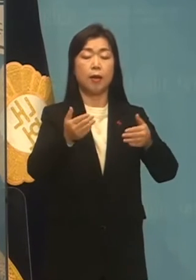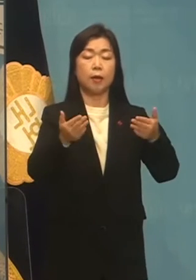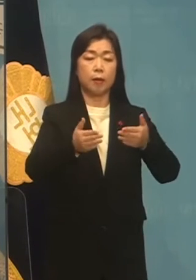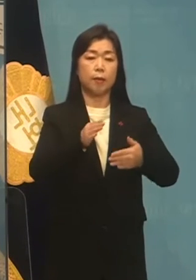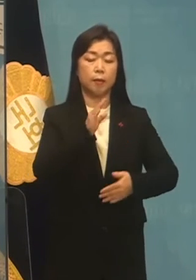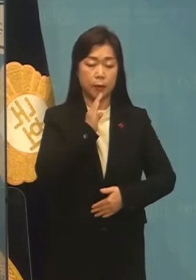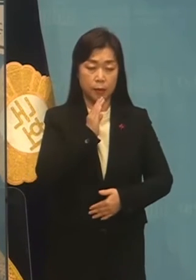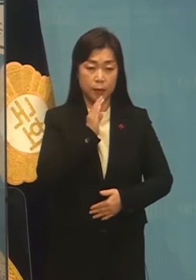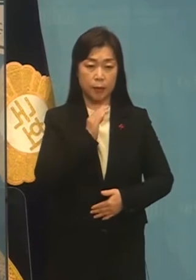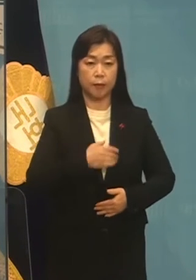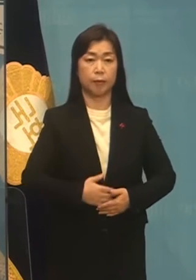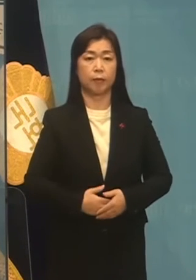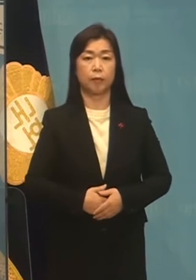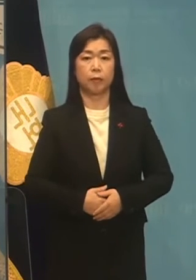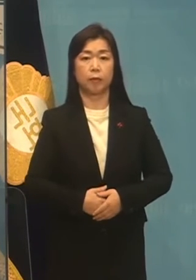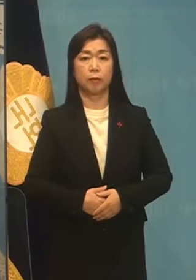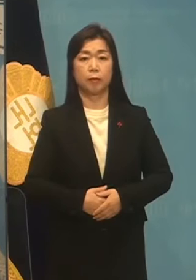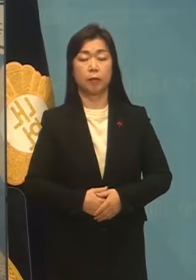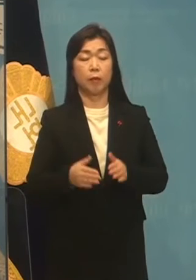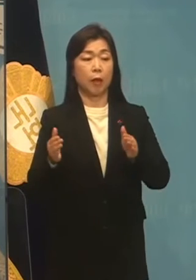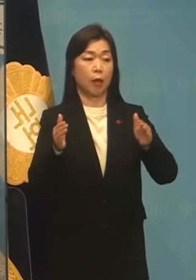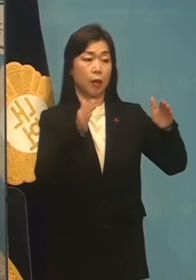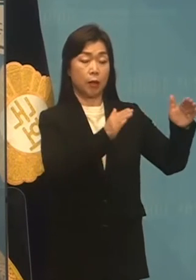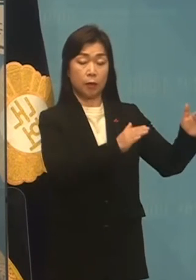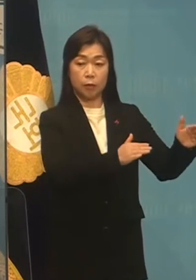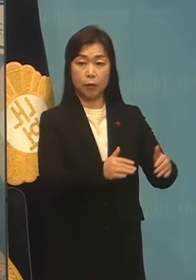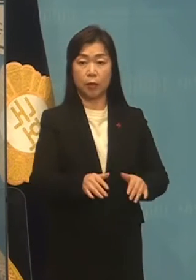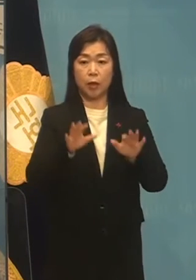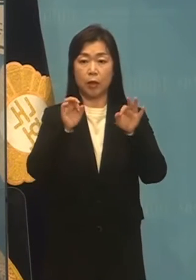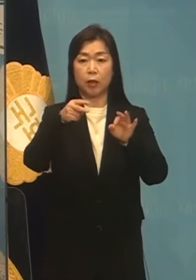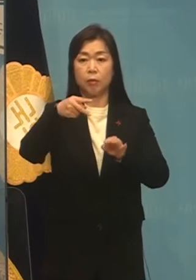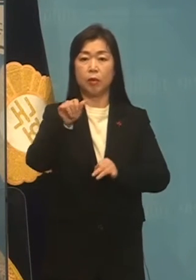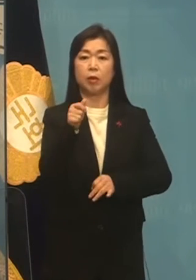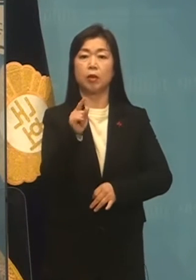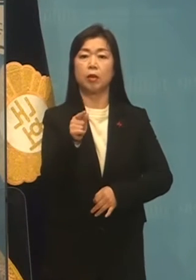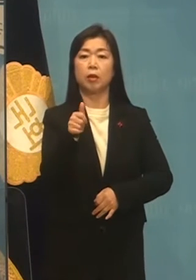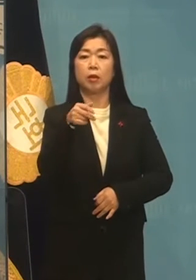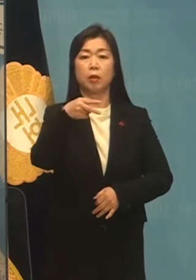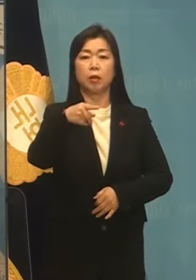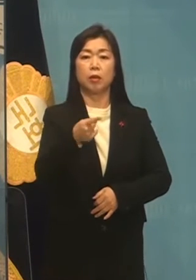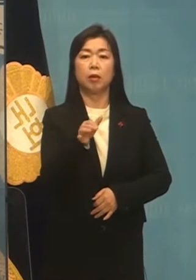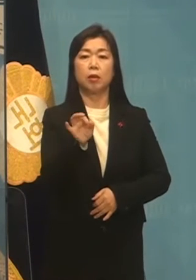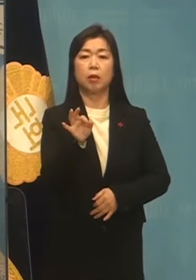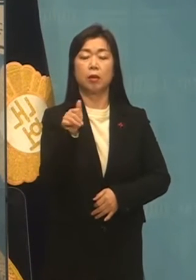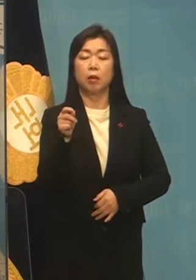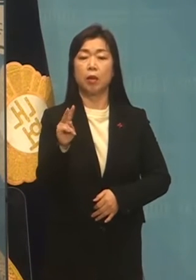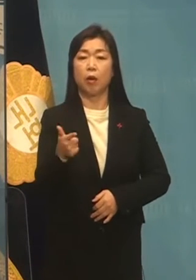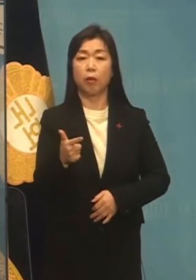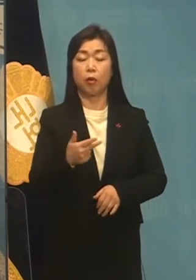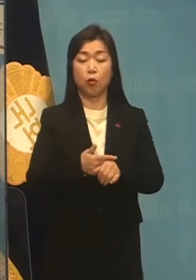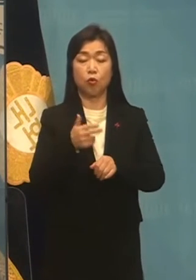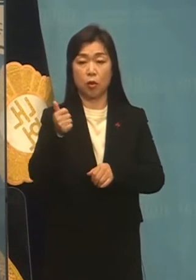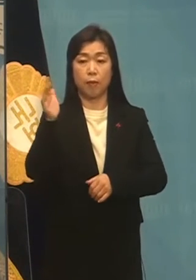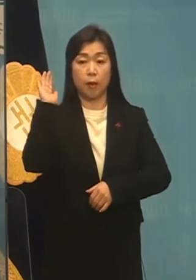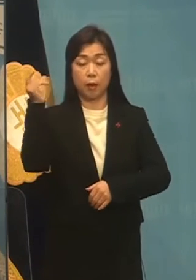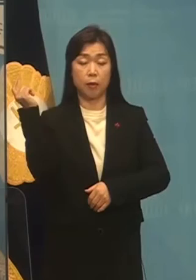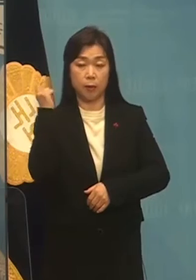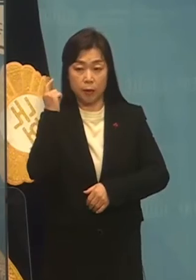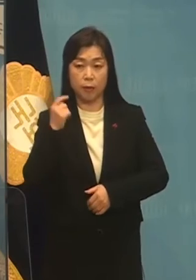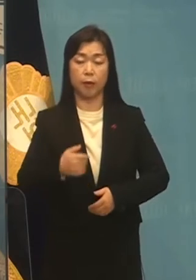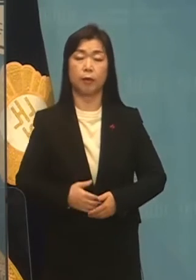할 책무입니다. 이어서 김승현 전 교수님의 말씀을 듣도록